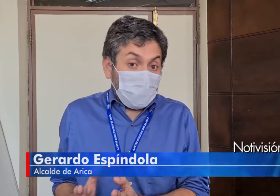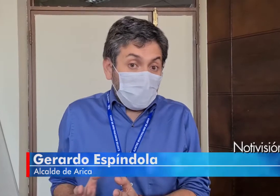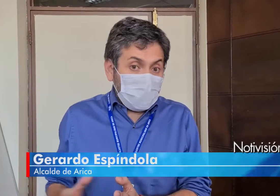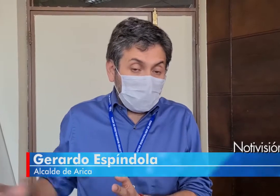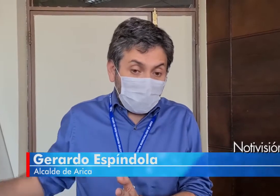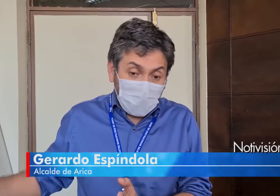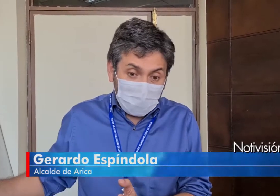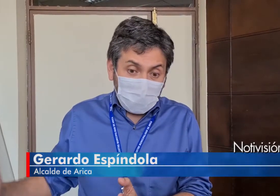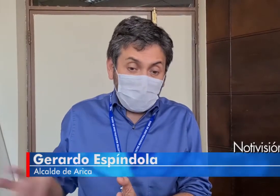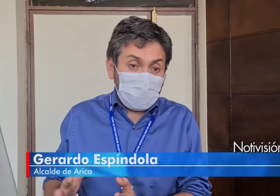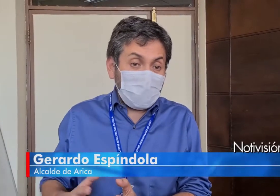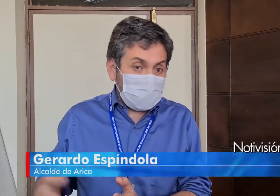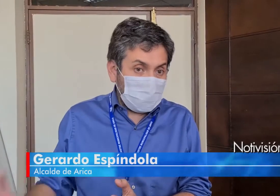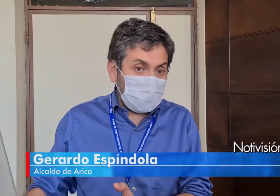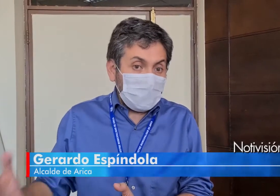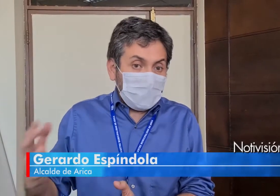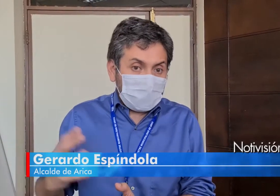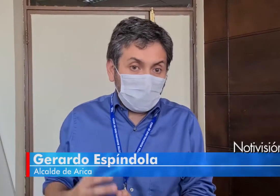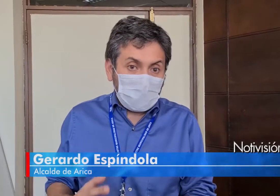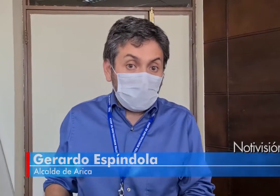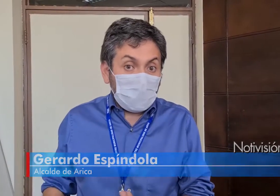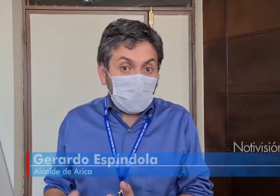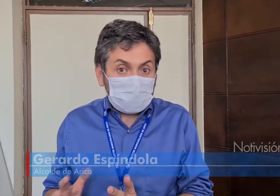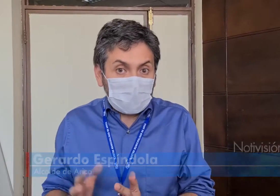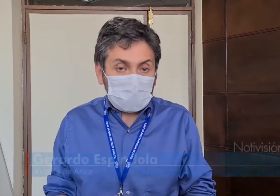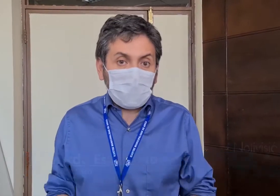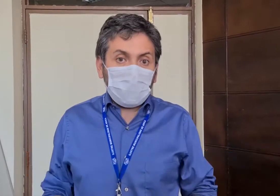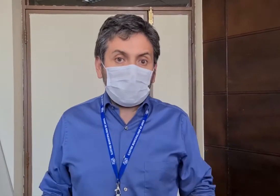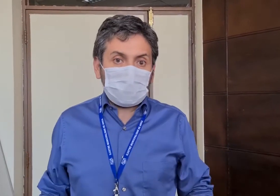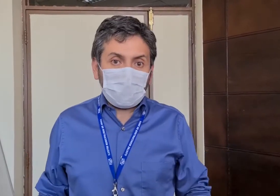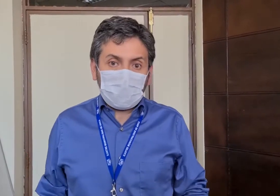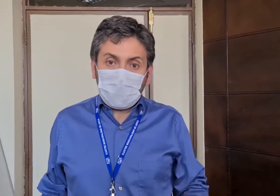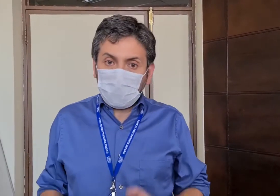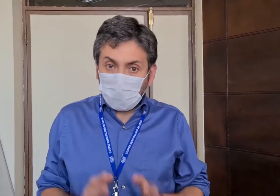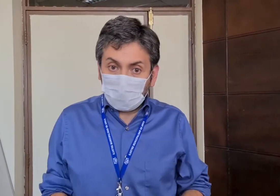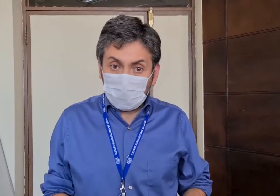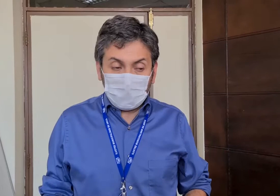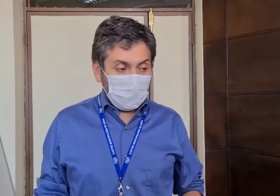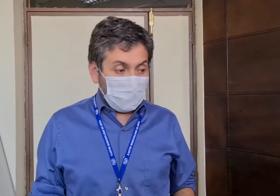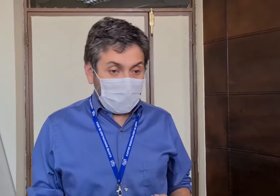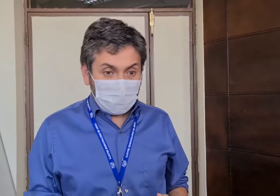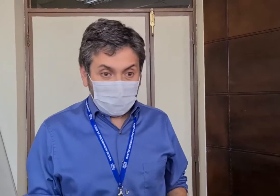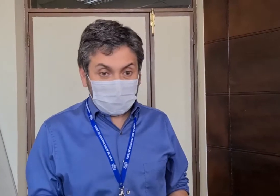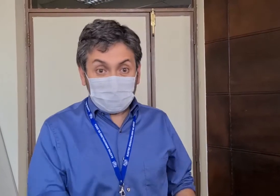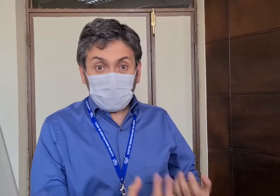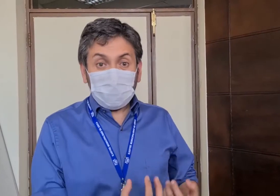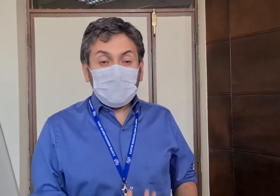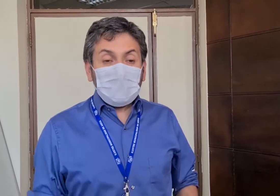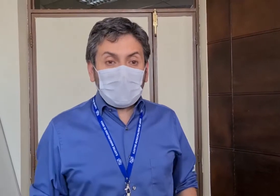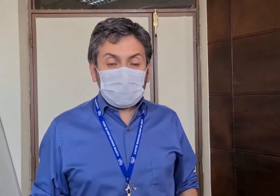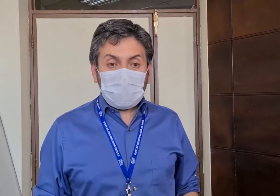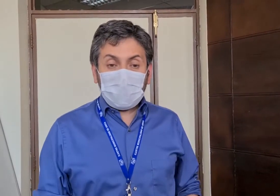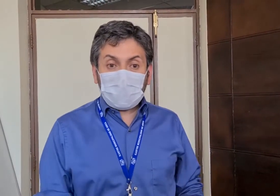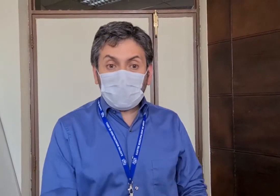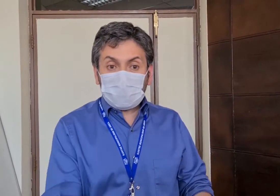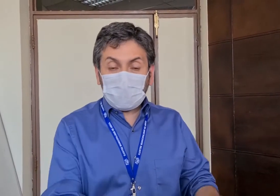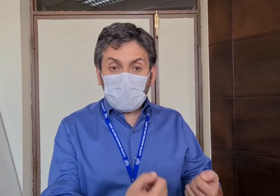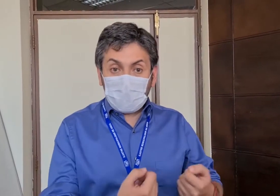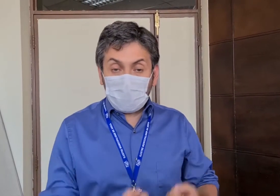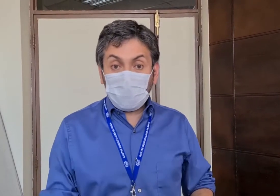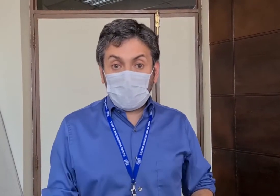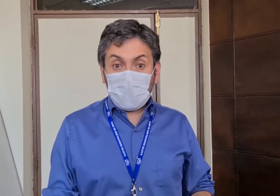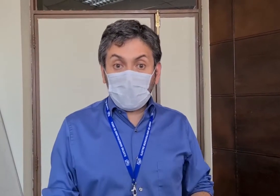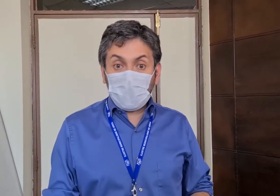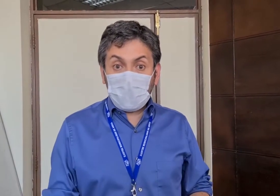van primero en una falta de ingresos, que estamos teniendo menores ingresos para la municipalidad, y por otro, una excesiva cantidad de recursos